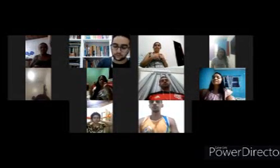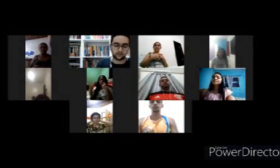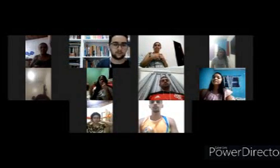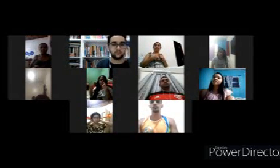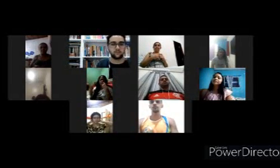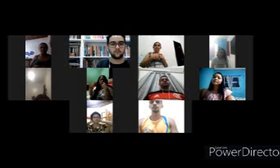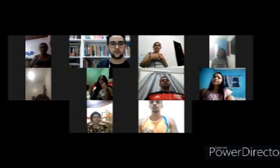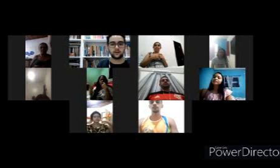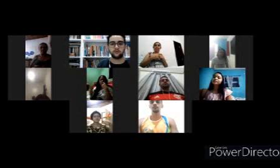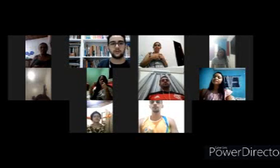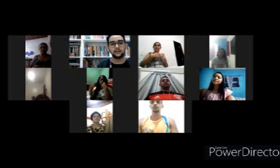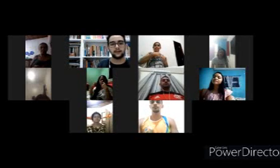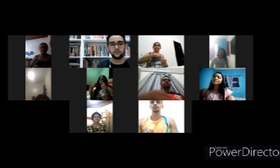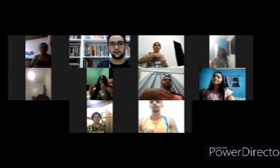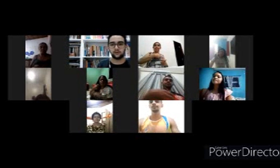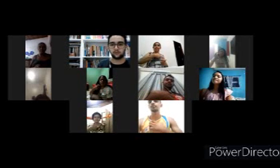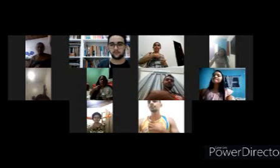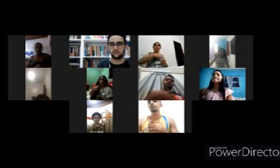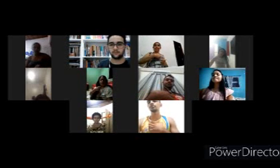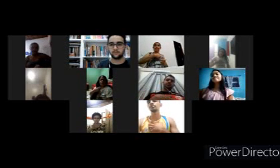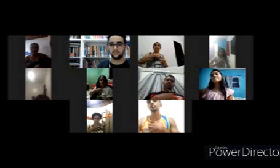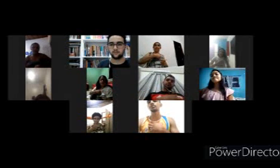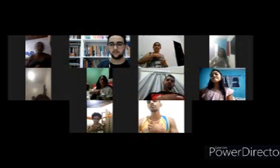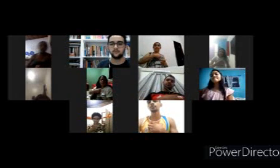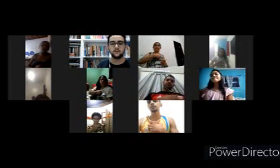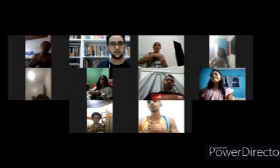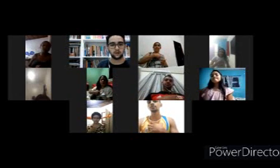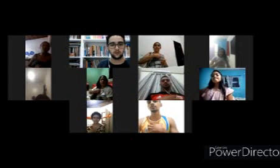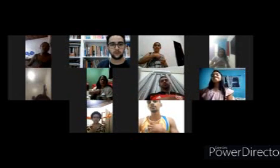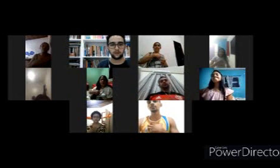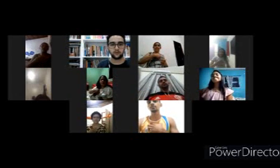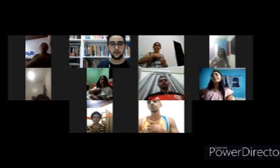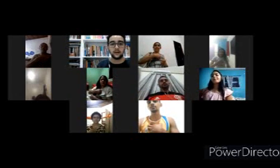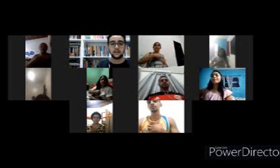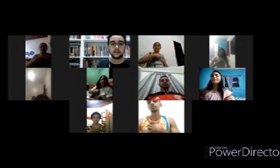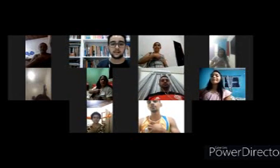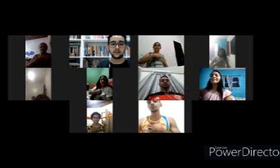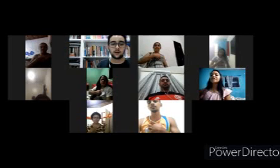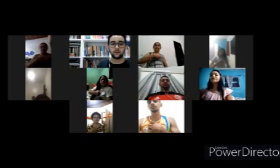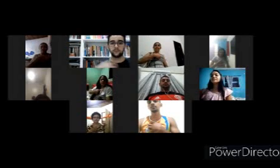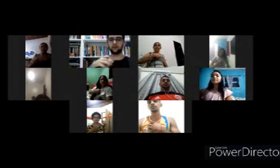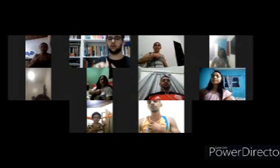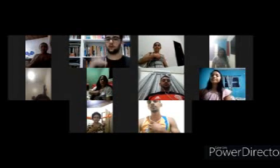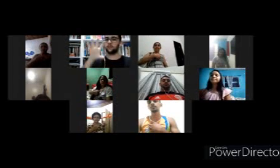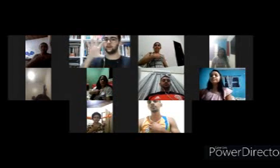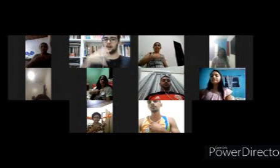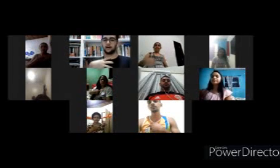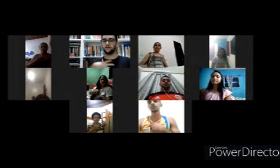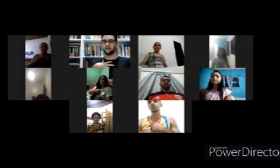Sentimento. Sinal de sentimento. Só aqui no meio. E esse sinal, dependendo, ó, com a mão em garra, faz aqui